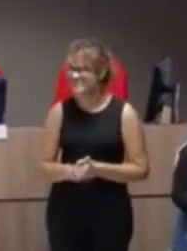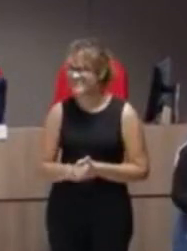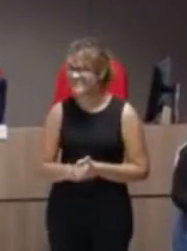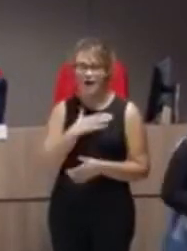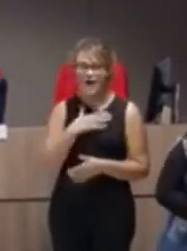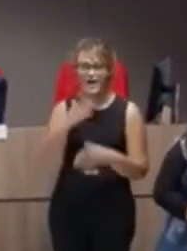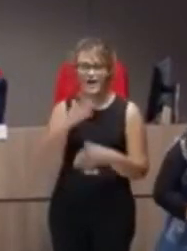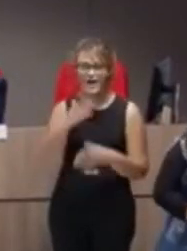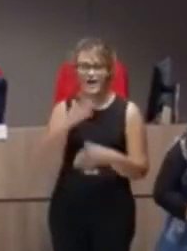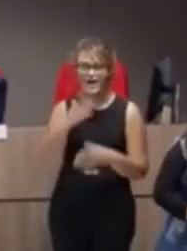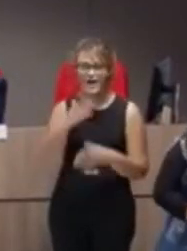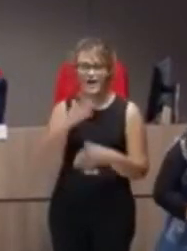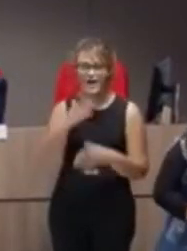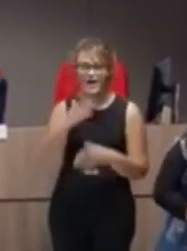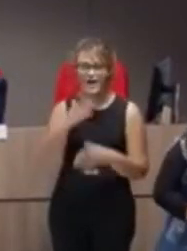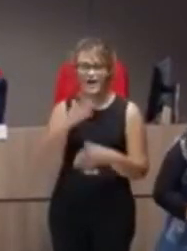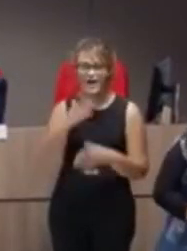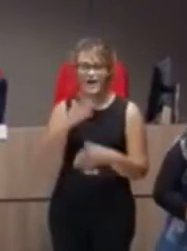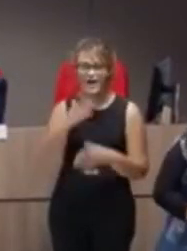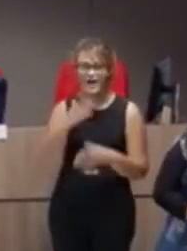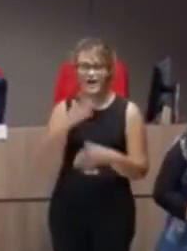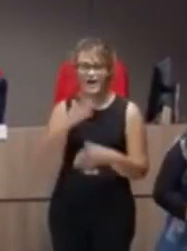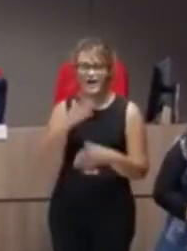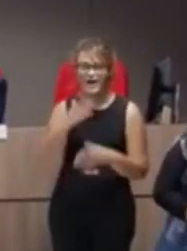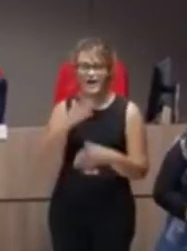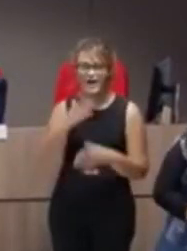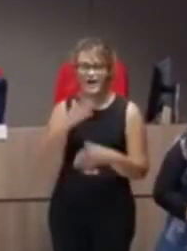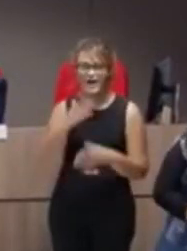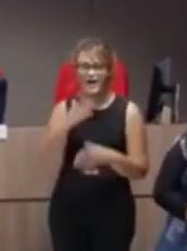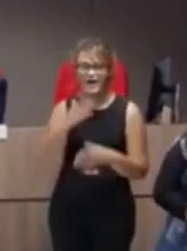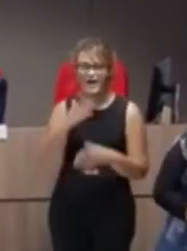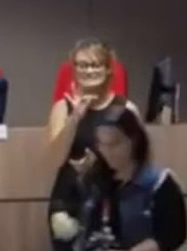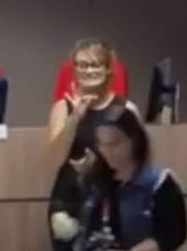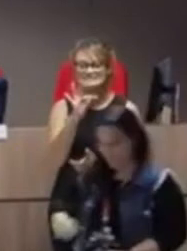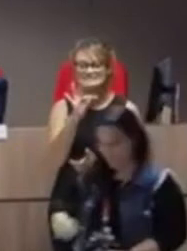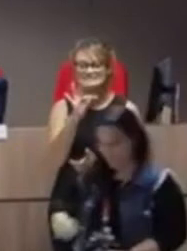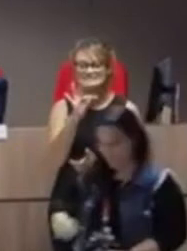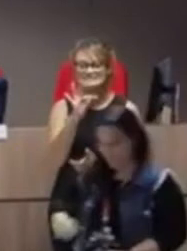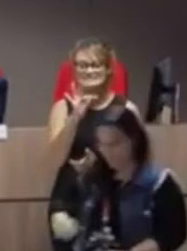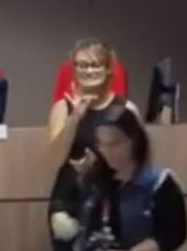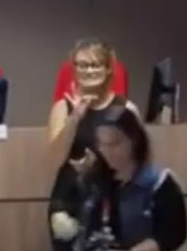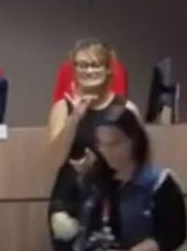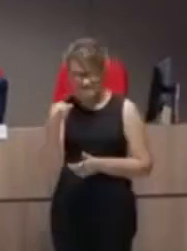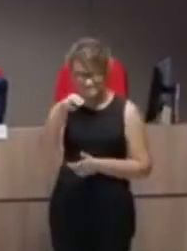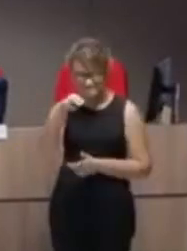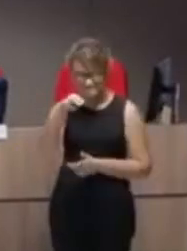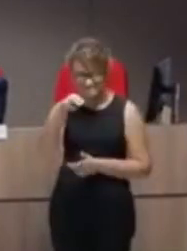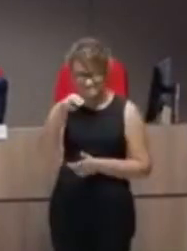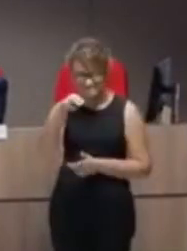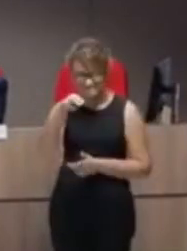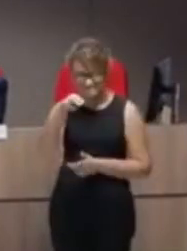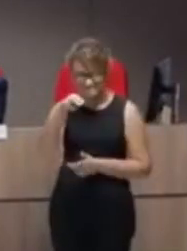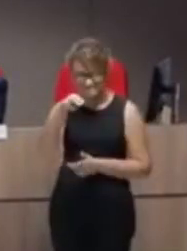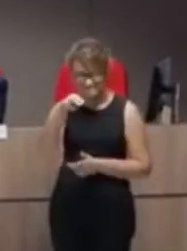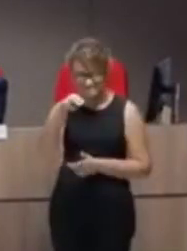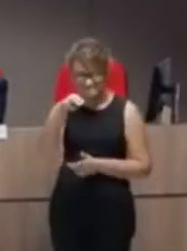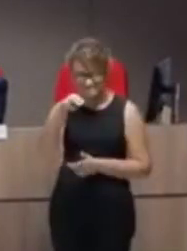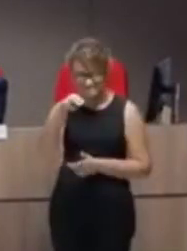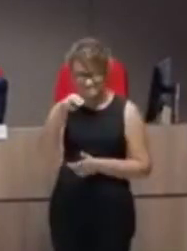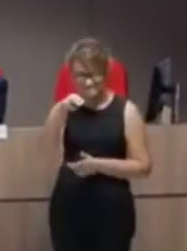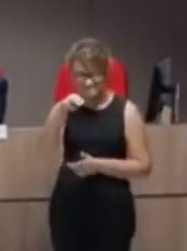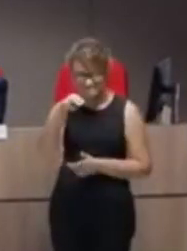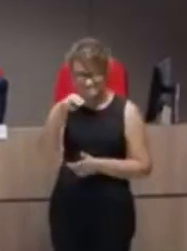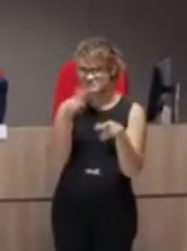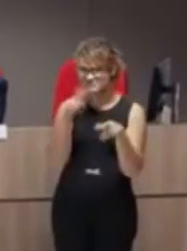da Thaia pela Thaís e o nome da Thaís pela Thaia. Mas é a Thaia Mota e a Thaia Saboslai que são a